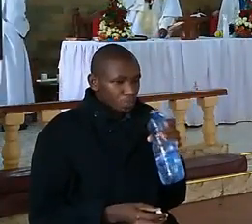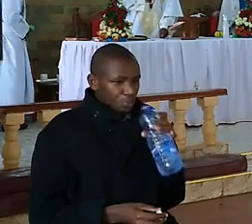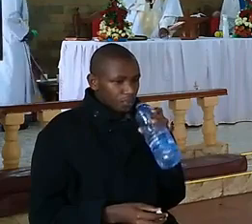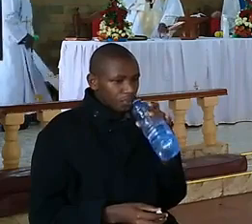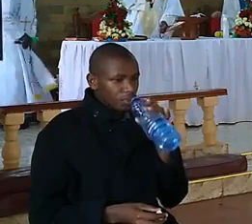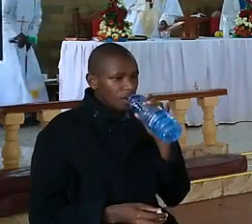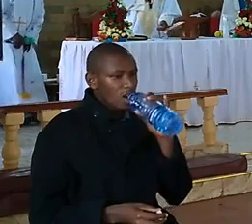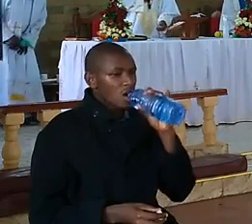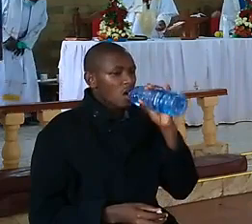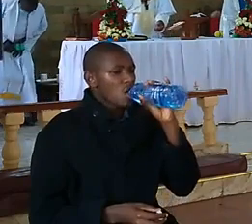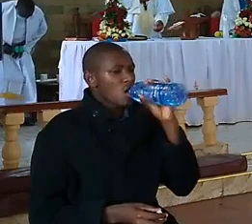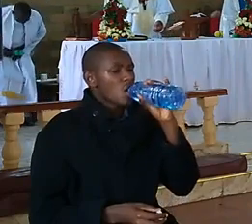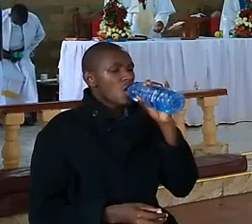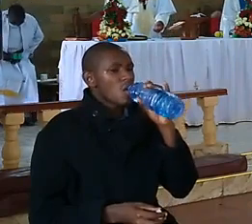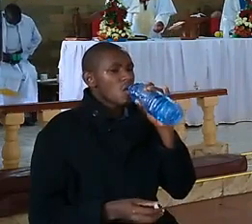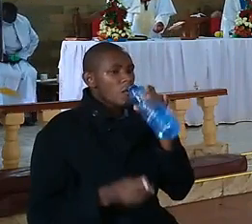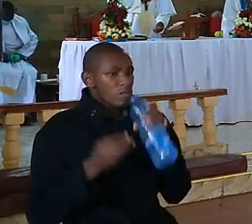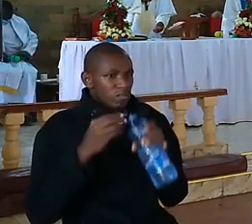gĩtongoragia